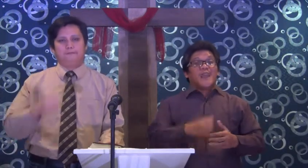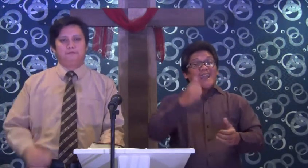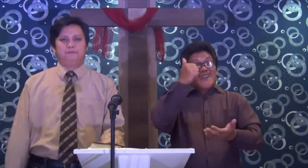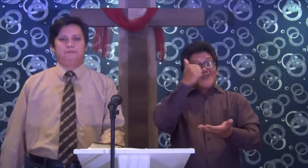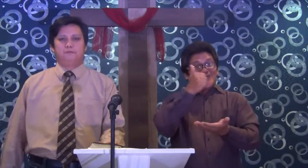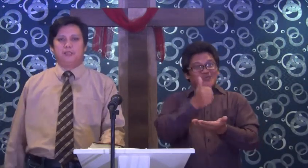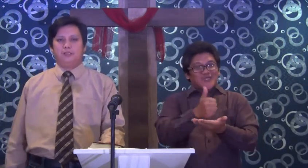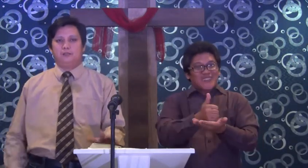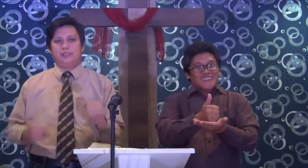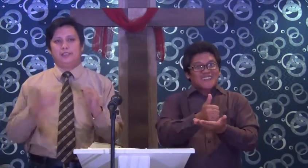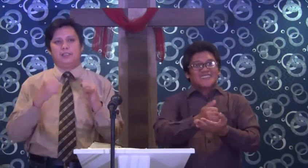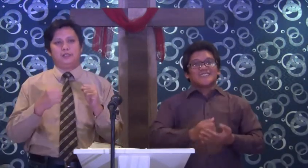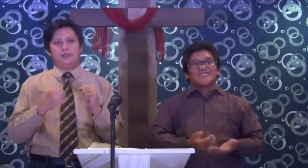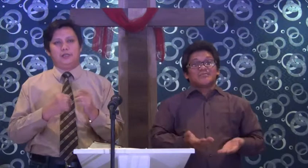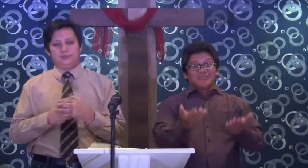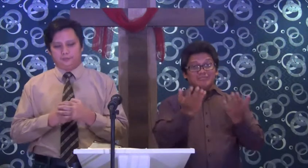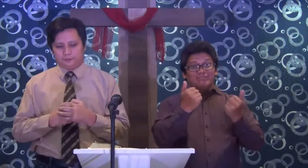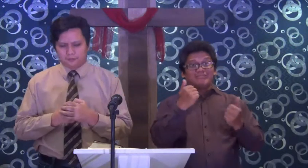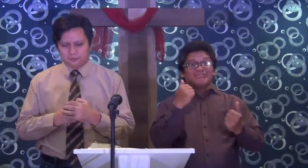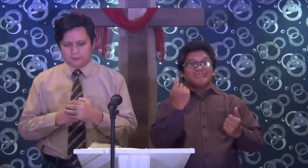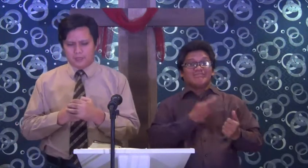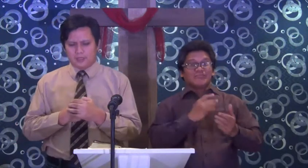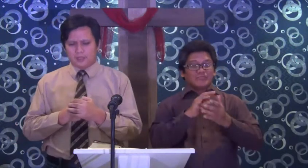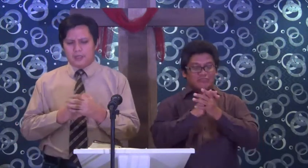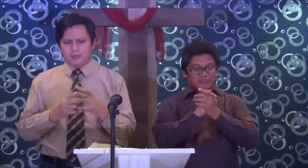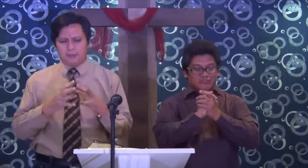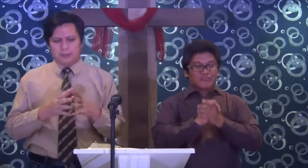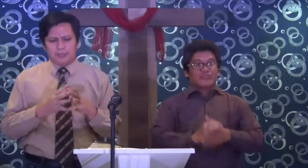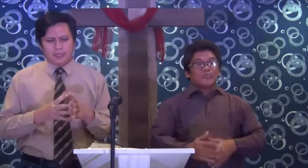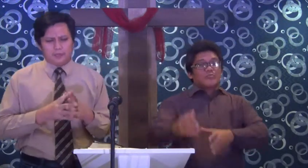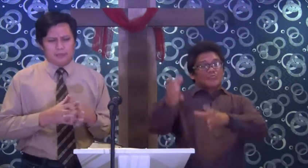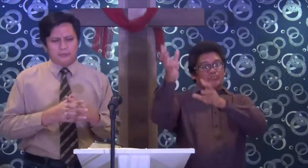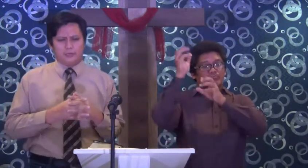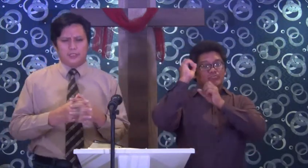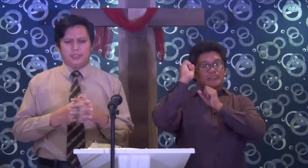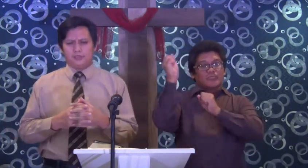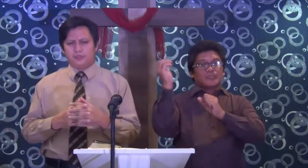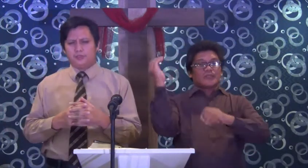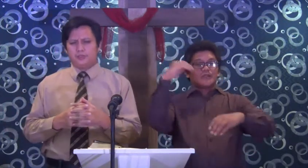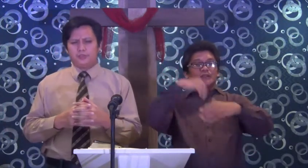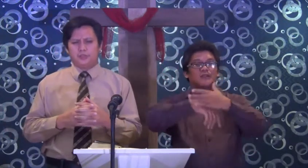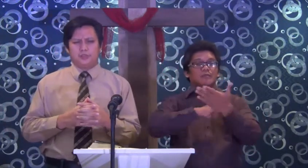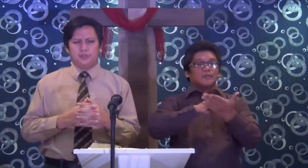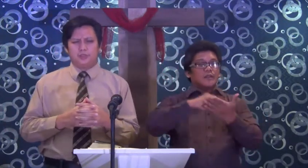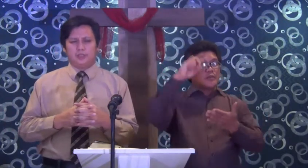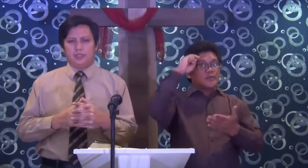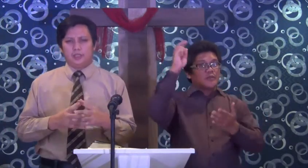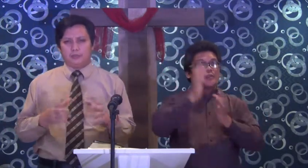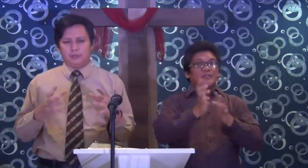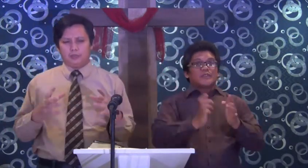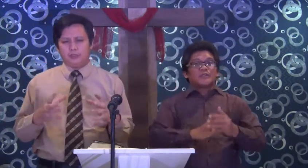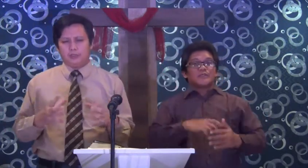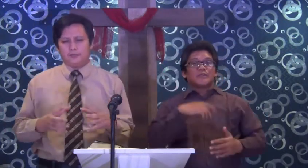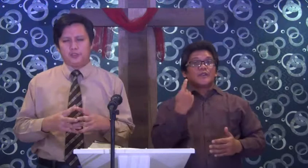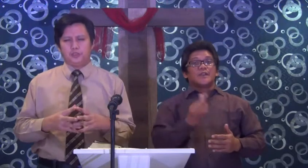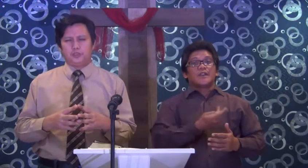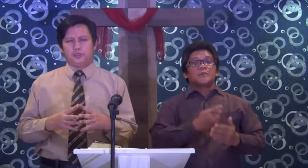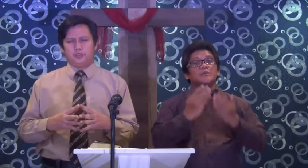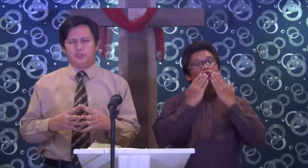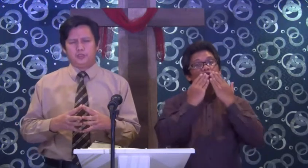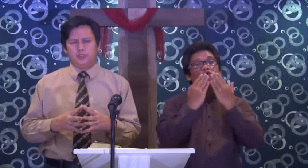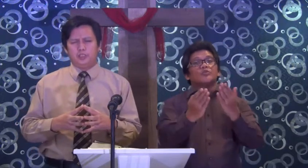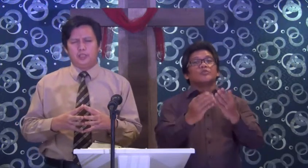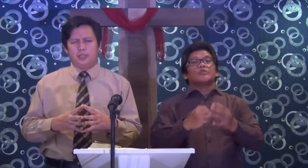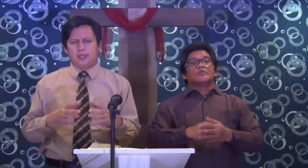Amin. Mari kita berdoa. Bapa di dalam nama Tuhan Yesus, kami mengucap